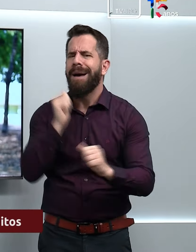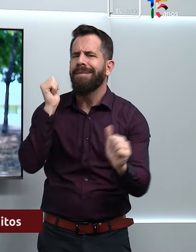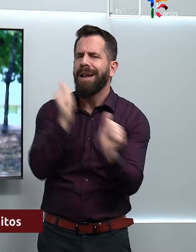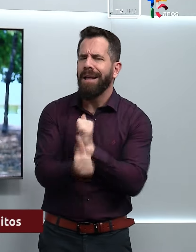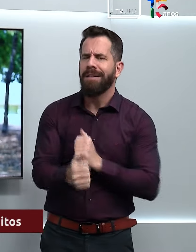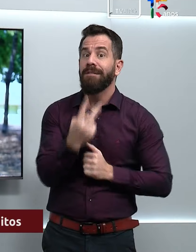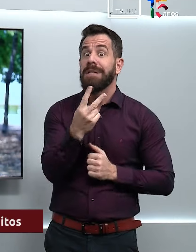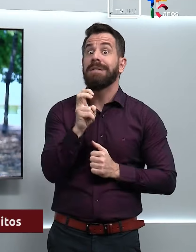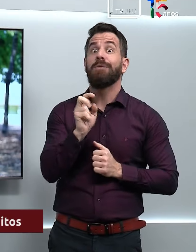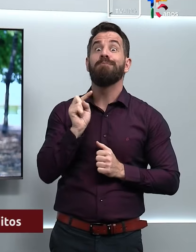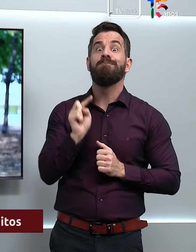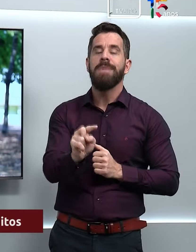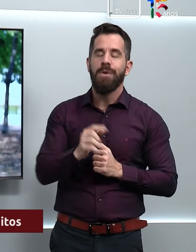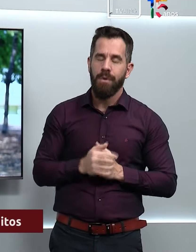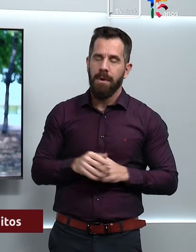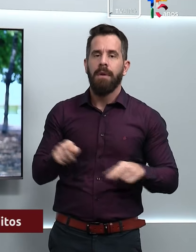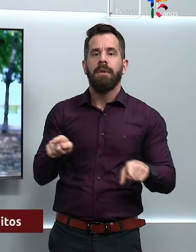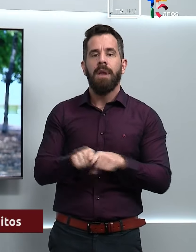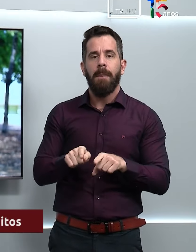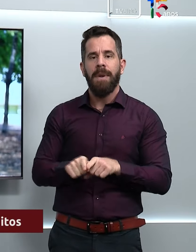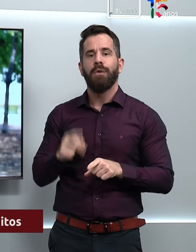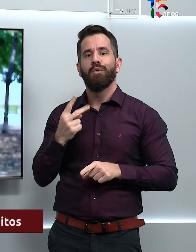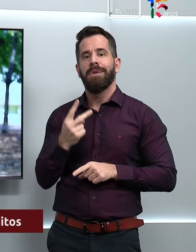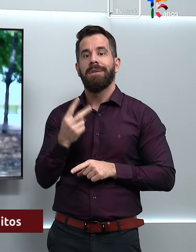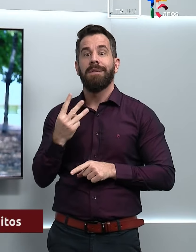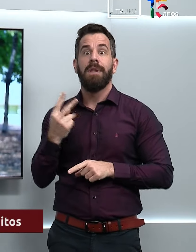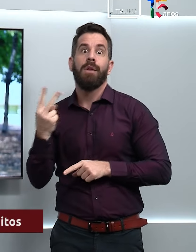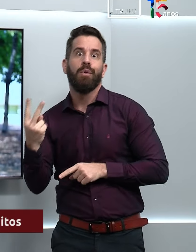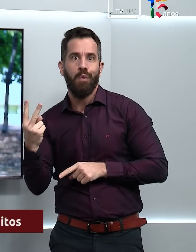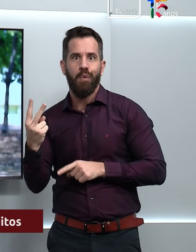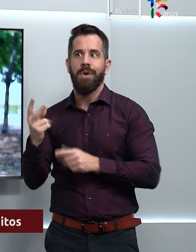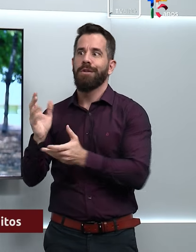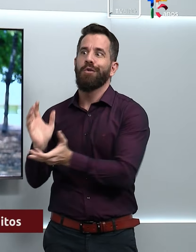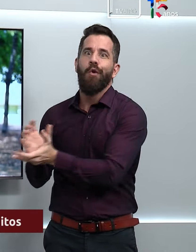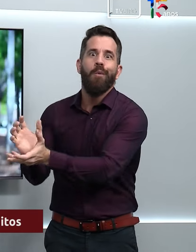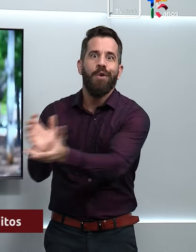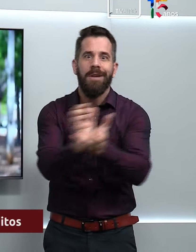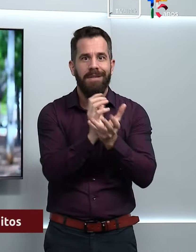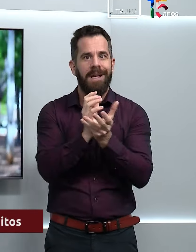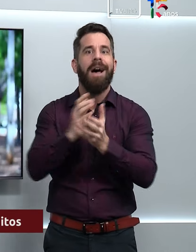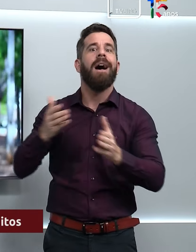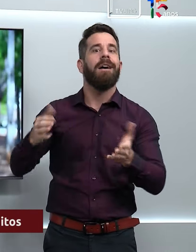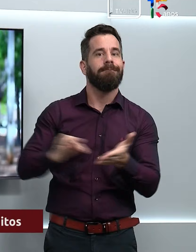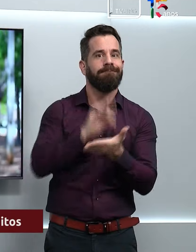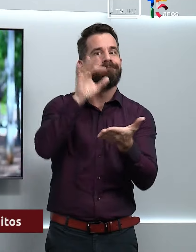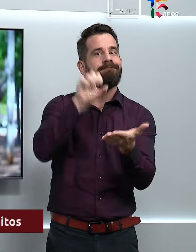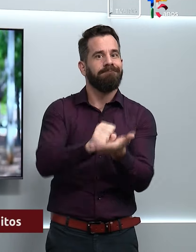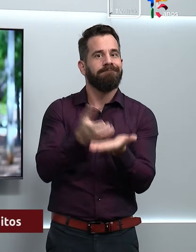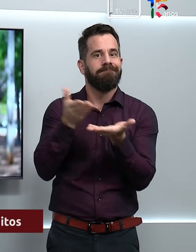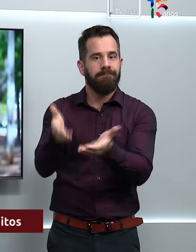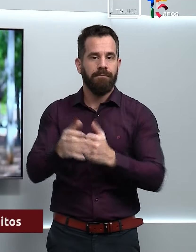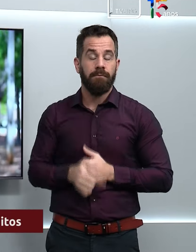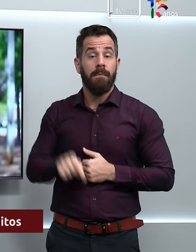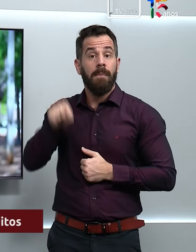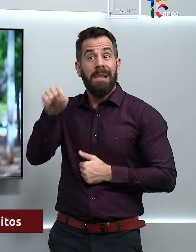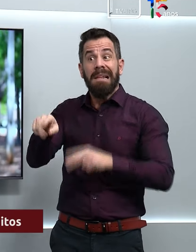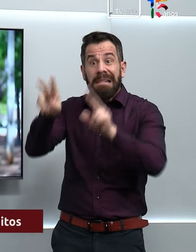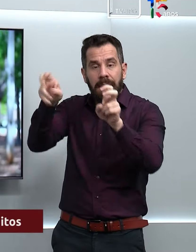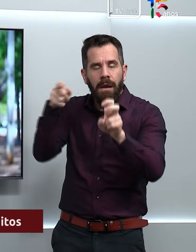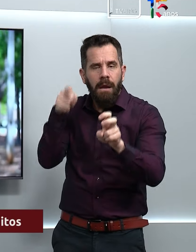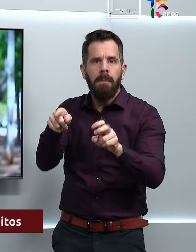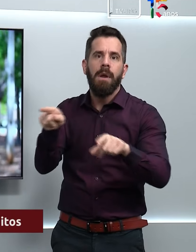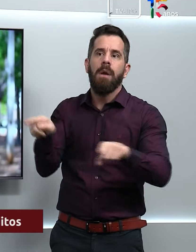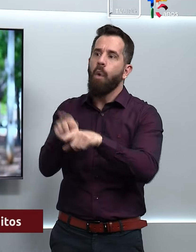competição além de 232 comunidades estiveram presentes o torneio tem como lema transformar